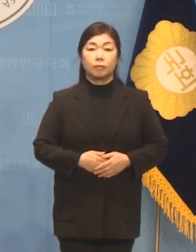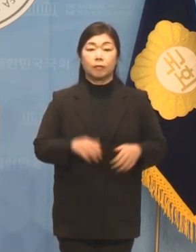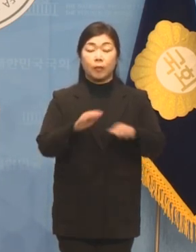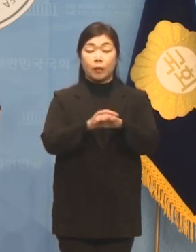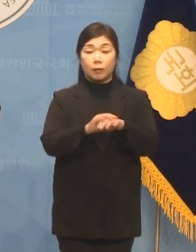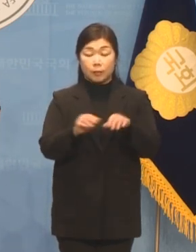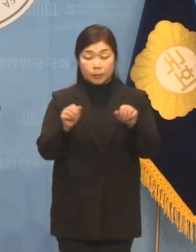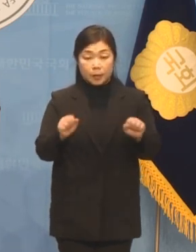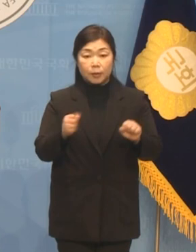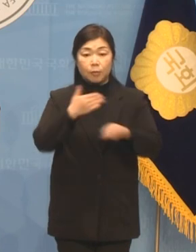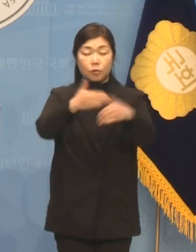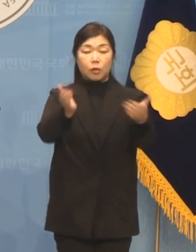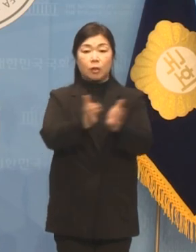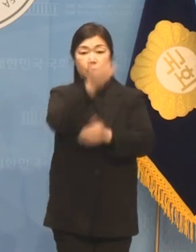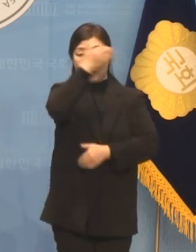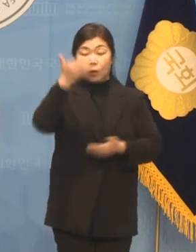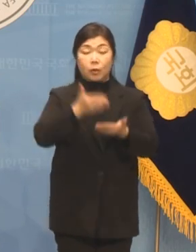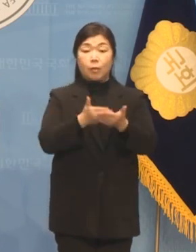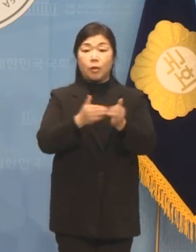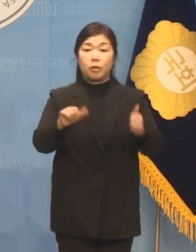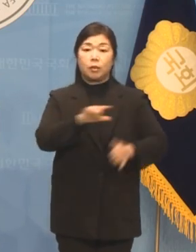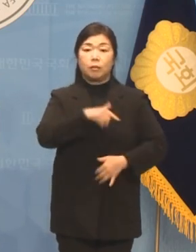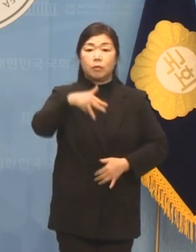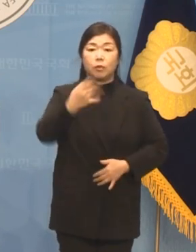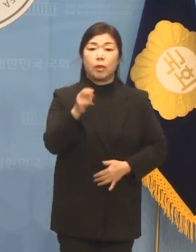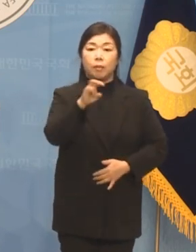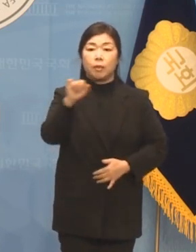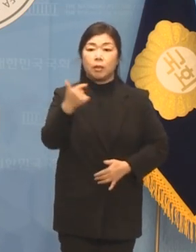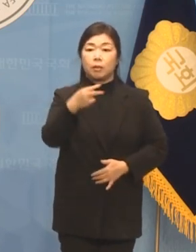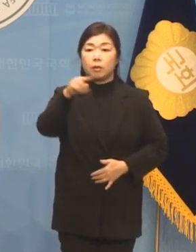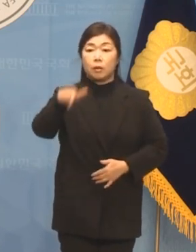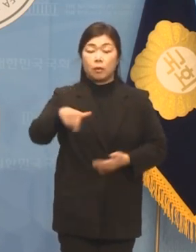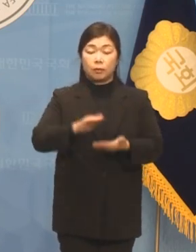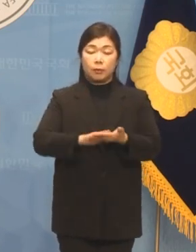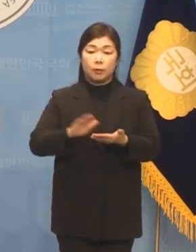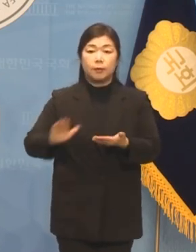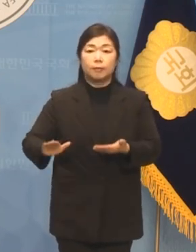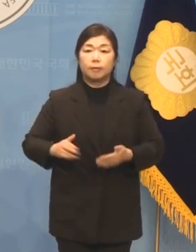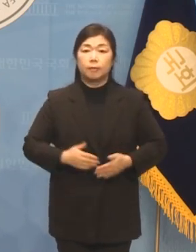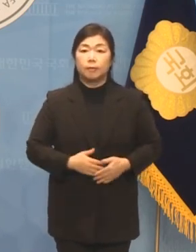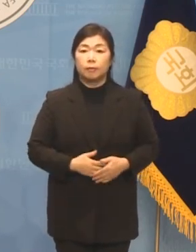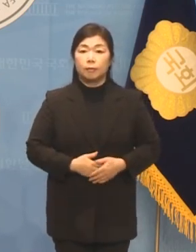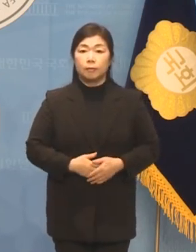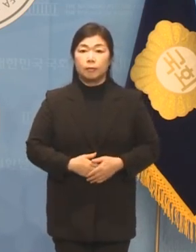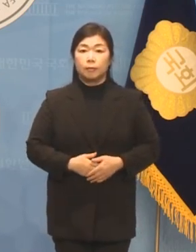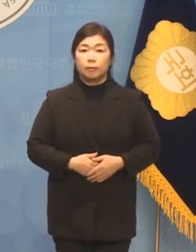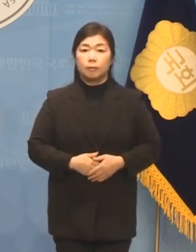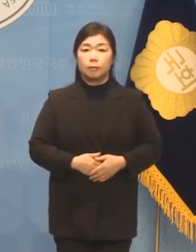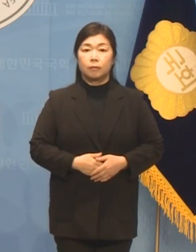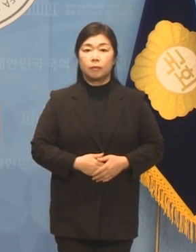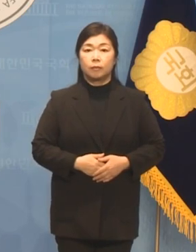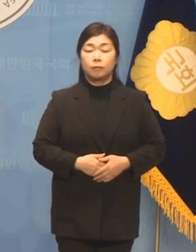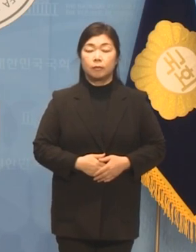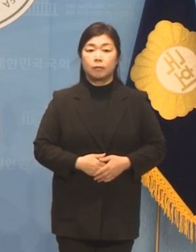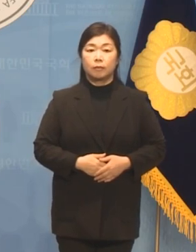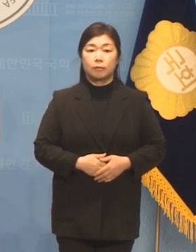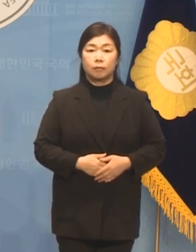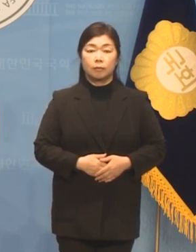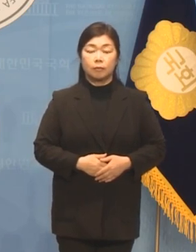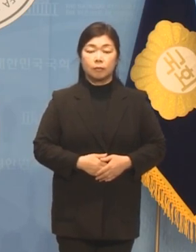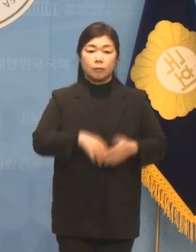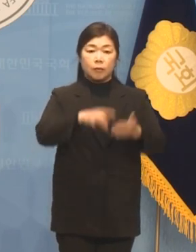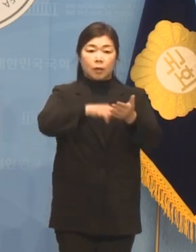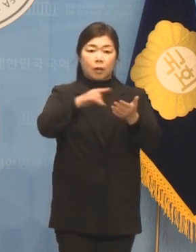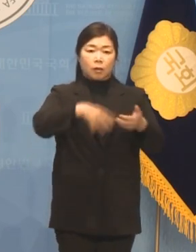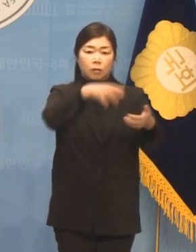네 더불어민주당 청년 대변인 최민석 있니다 브리핑 시작하겠습니다 역대급 세수